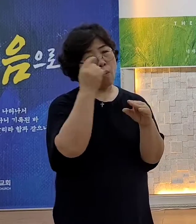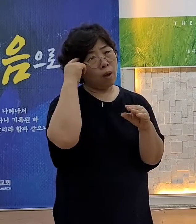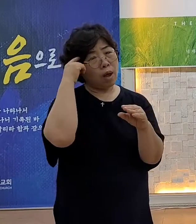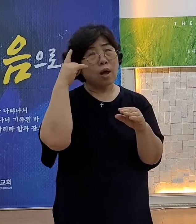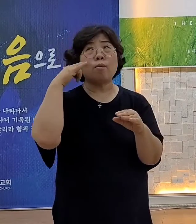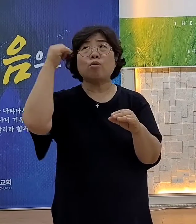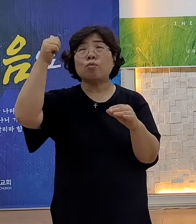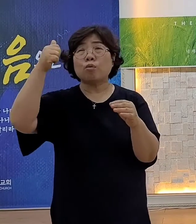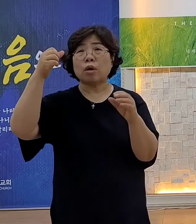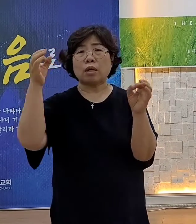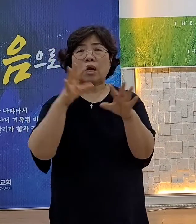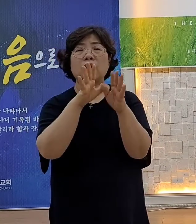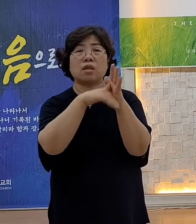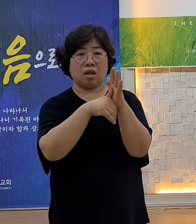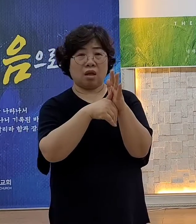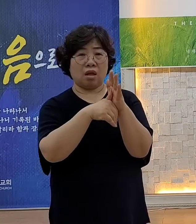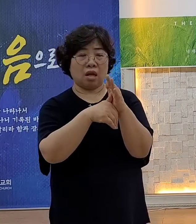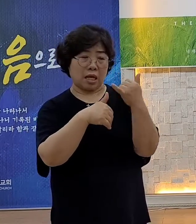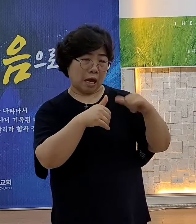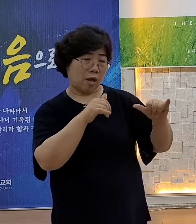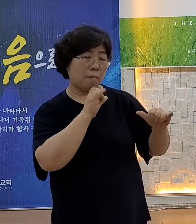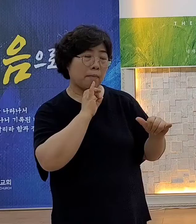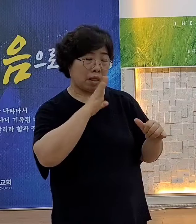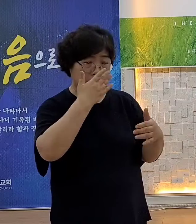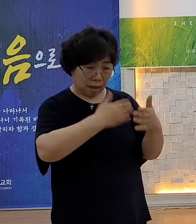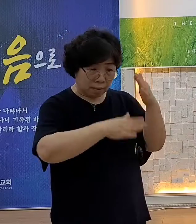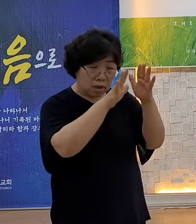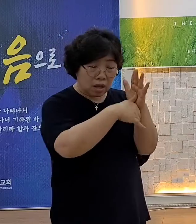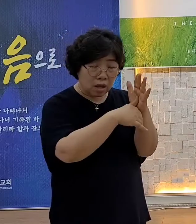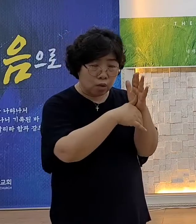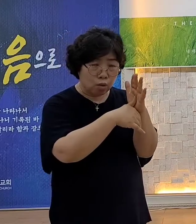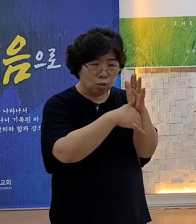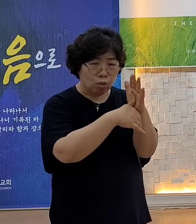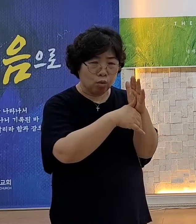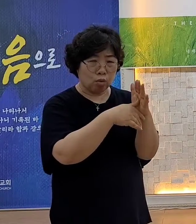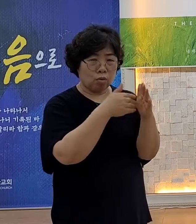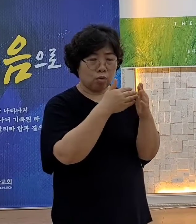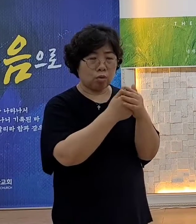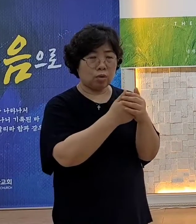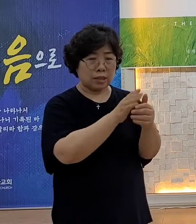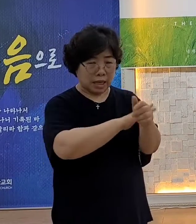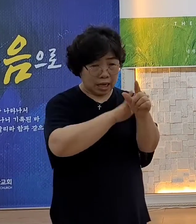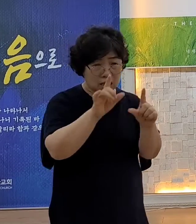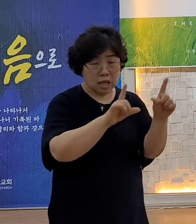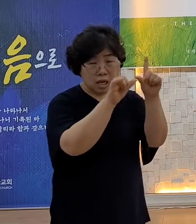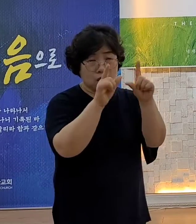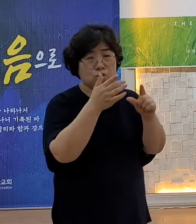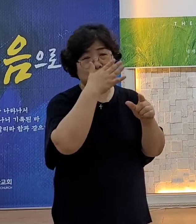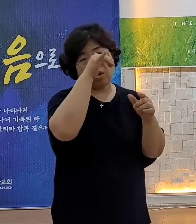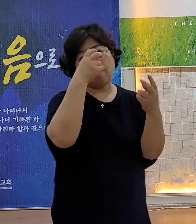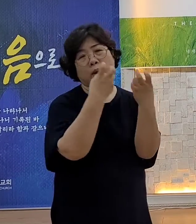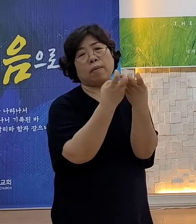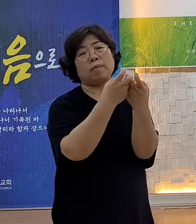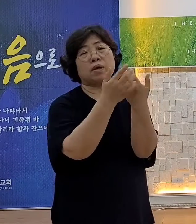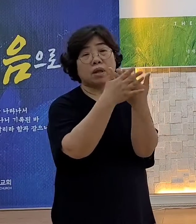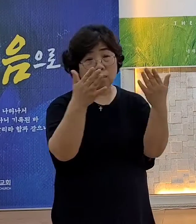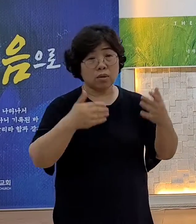것이죠. 저는 그뿐만 아닙니다. 저는 어릴 때요. 이게 저는 왜 이렇게 확신하냐면 저는 어릴